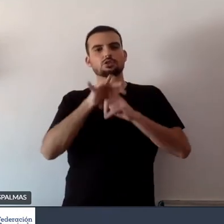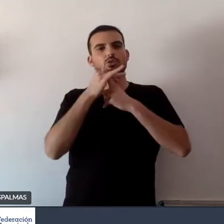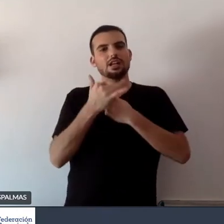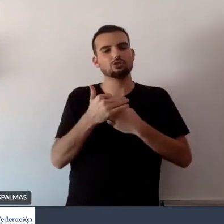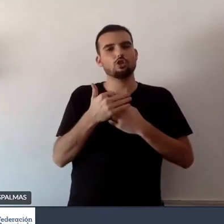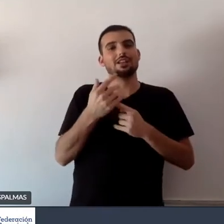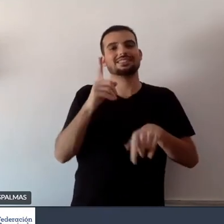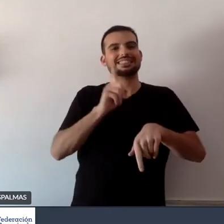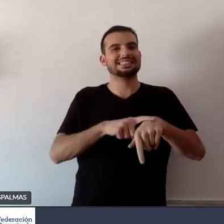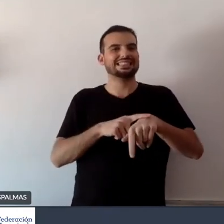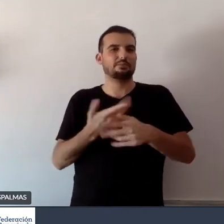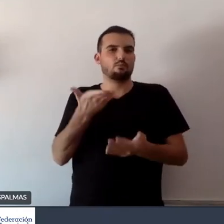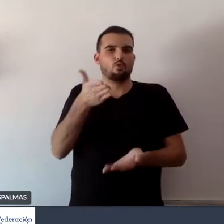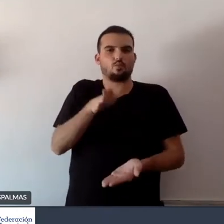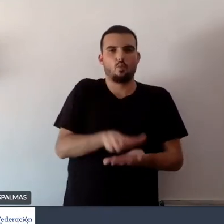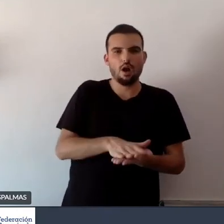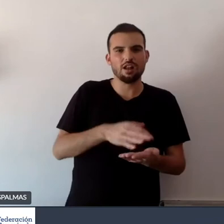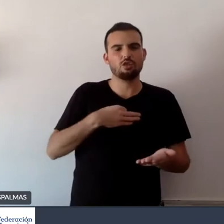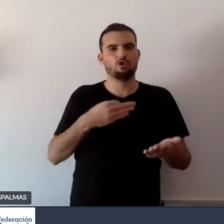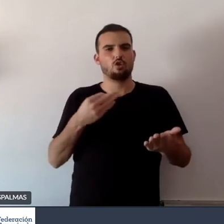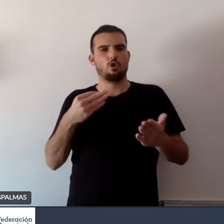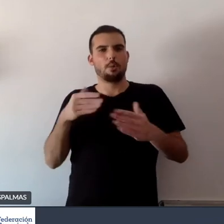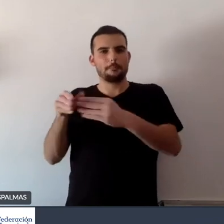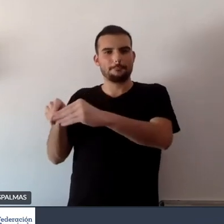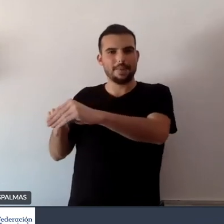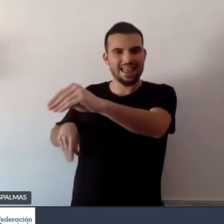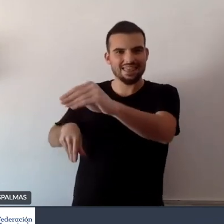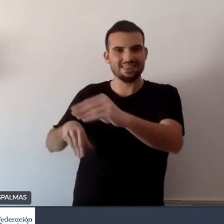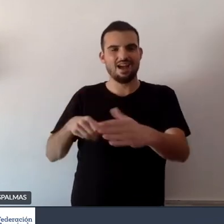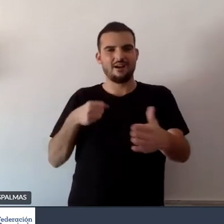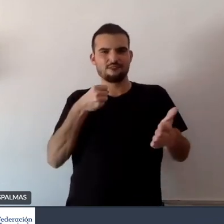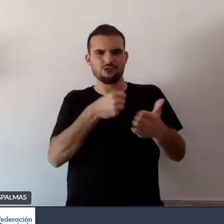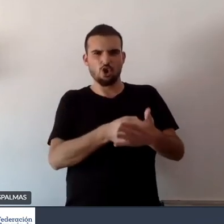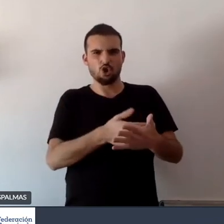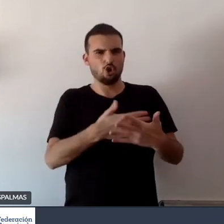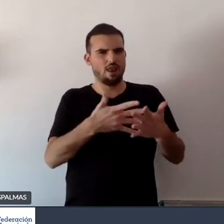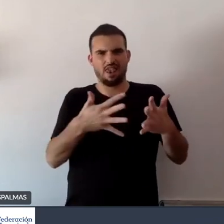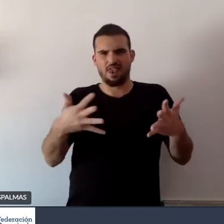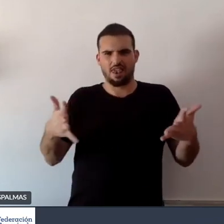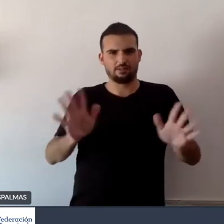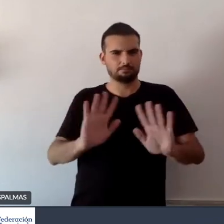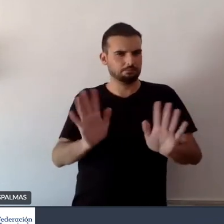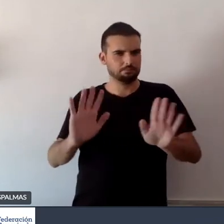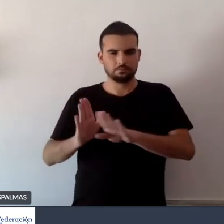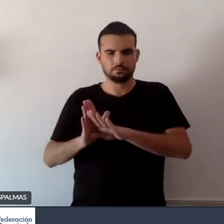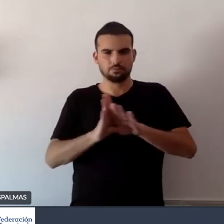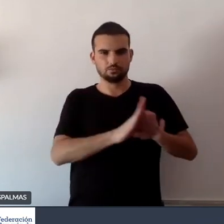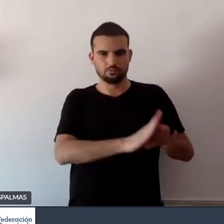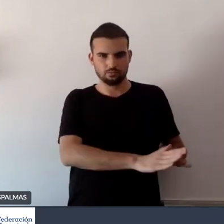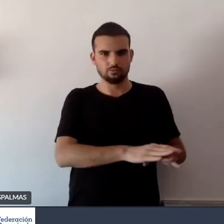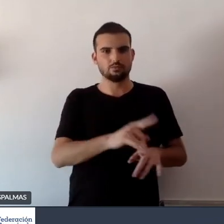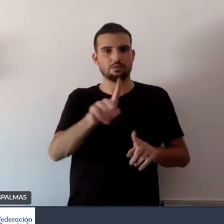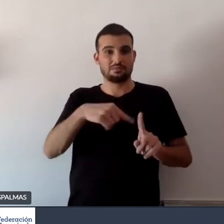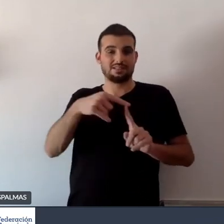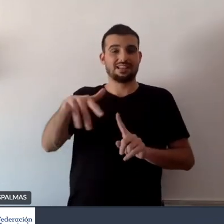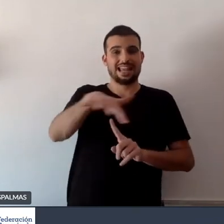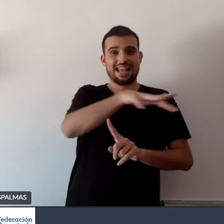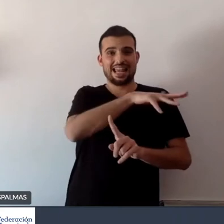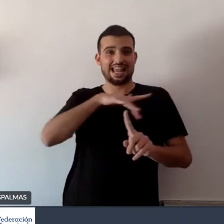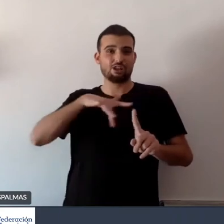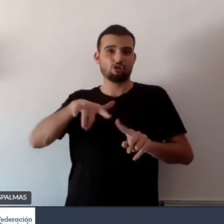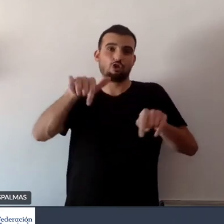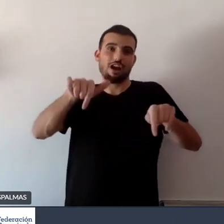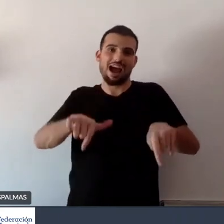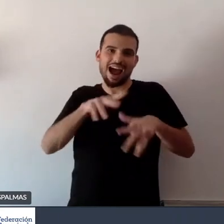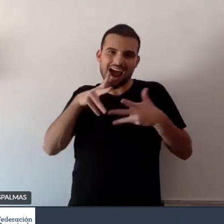las bandas, los fondos, etcétera, porque creo que tampoco sería a lo mejor exactamente el entorno para poder hablarlo en estos